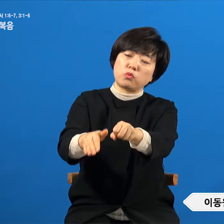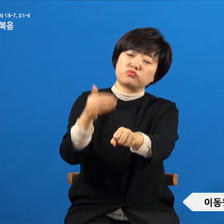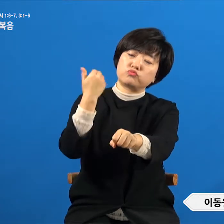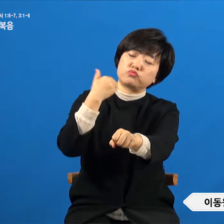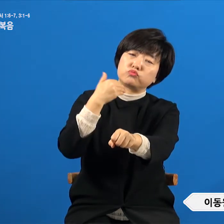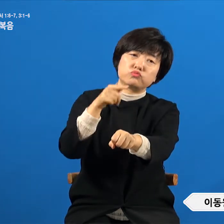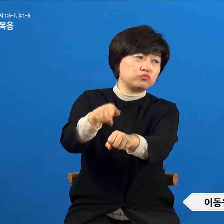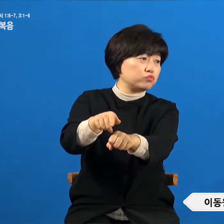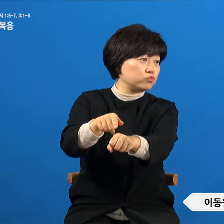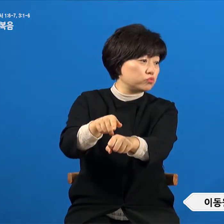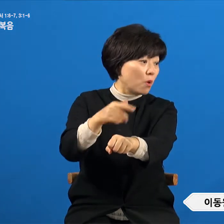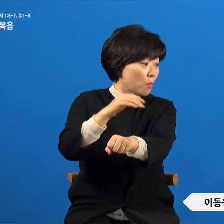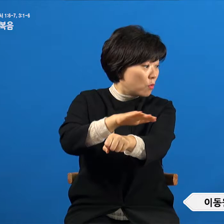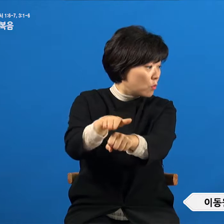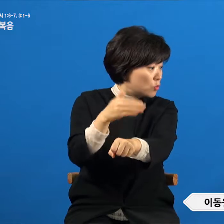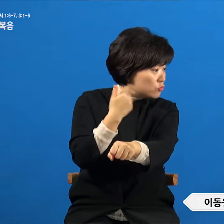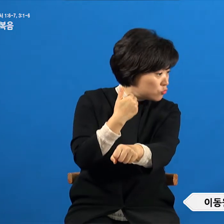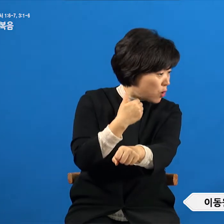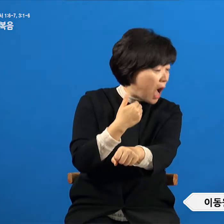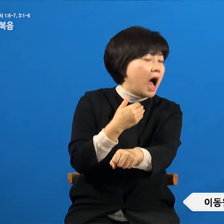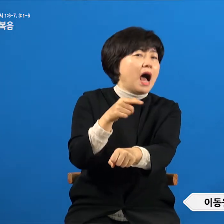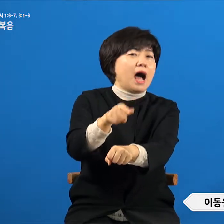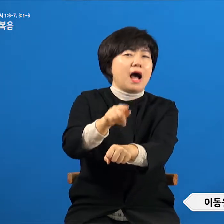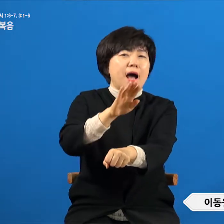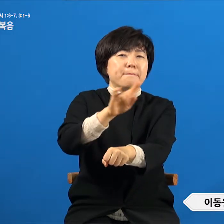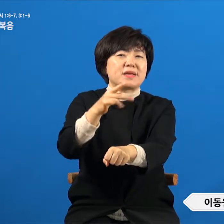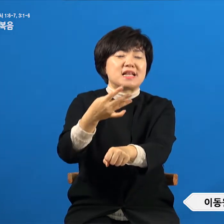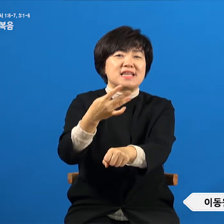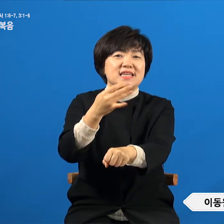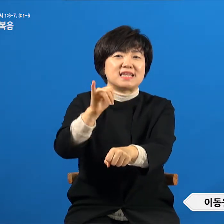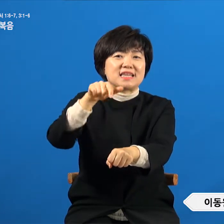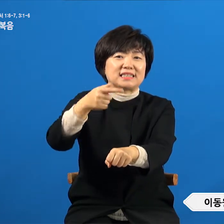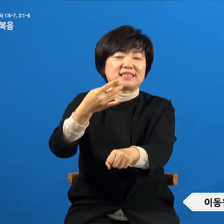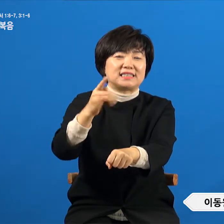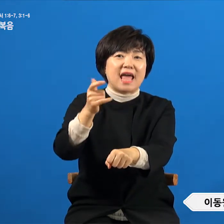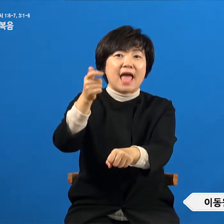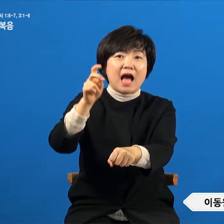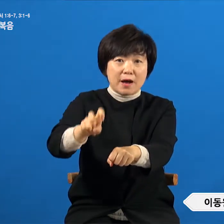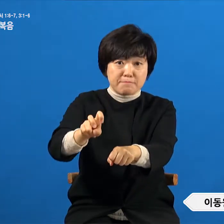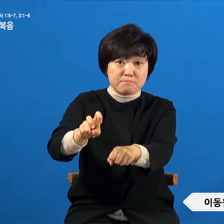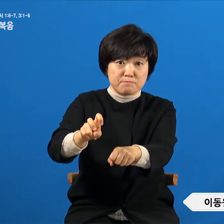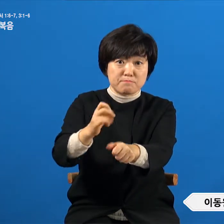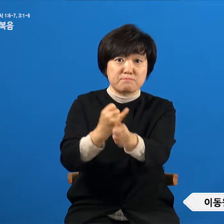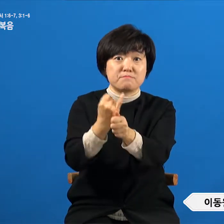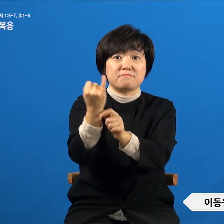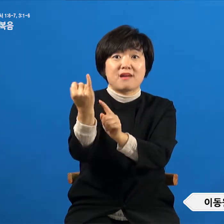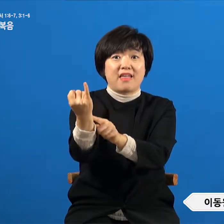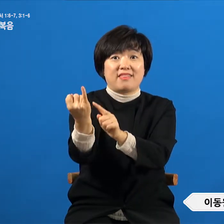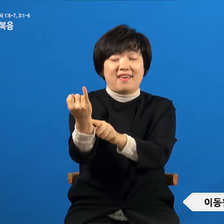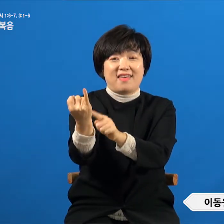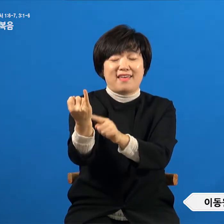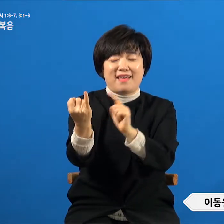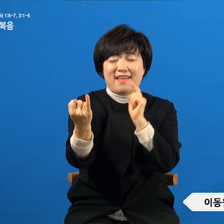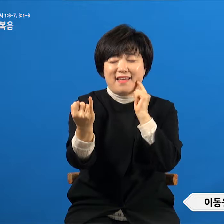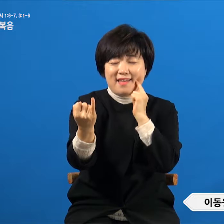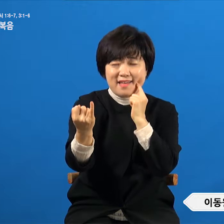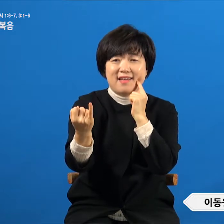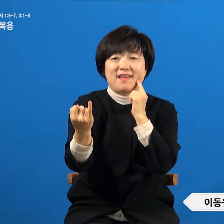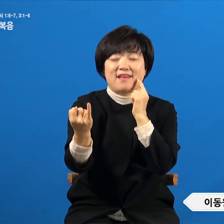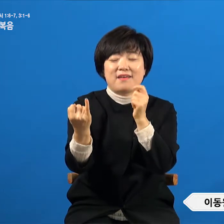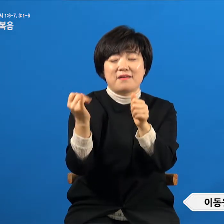뭘까? 가이드가 그 묘가 바로 빌리 그레함 전도자와 더불어 평생을 함께 살았던 그분의 아내, 아주